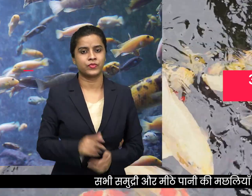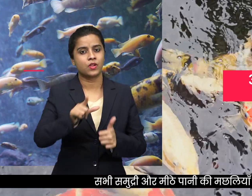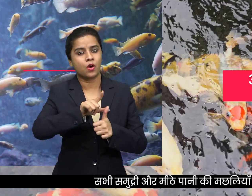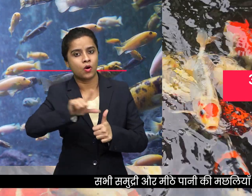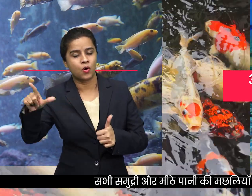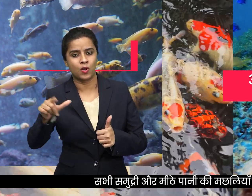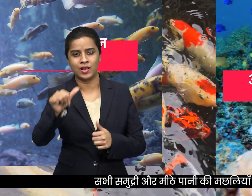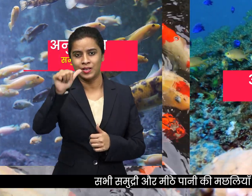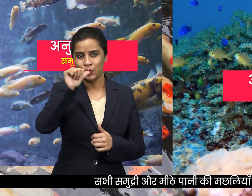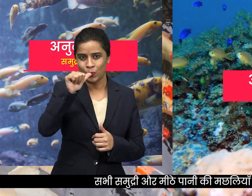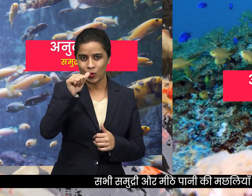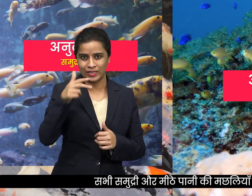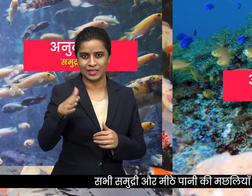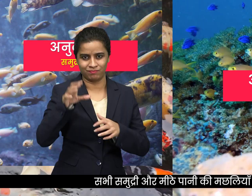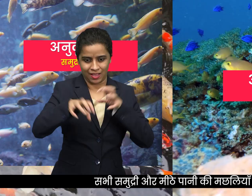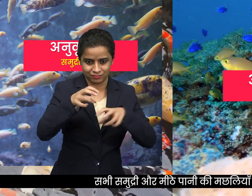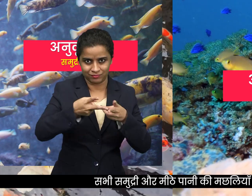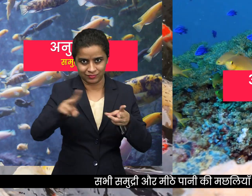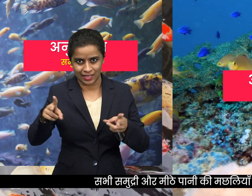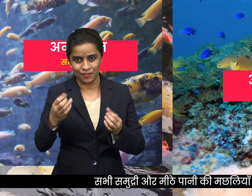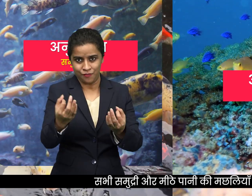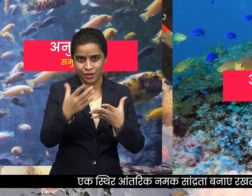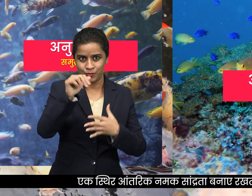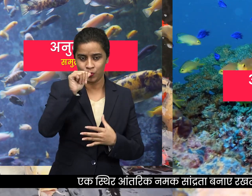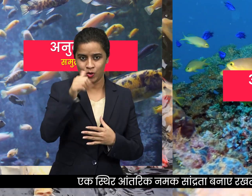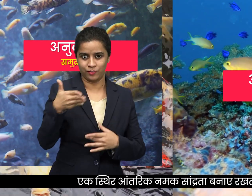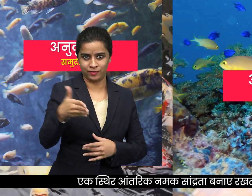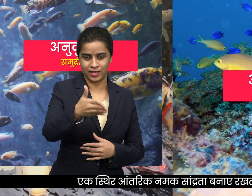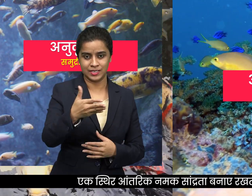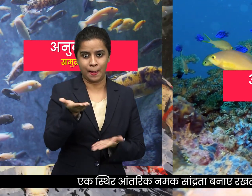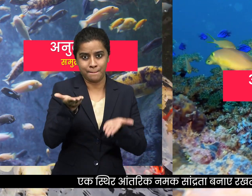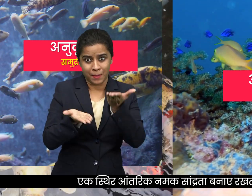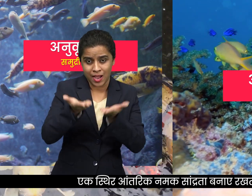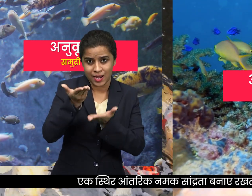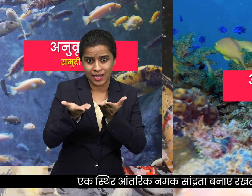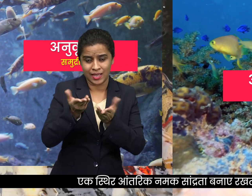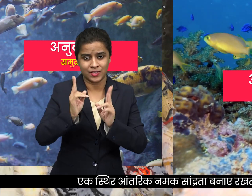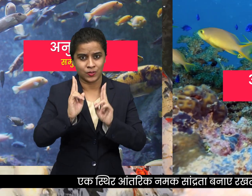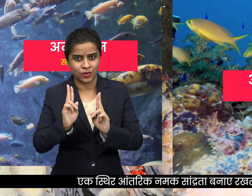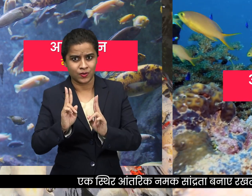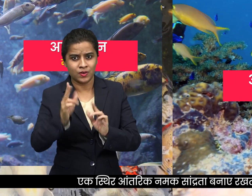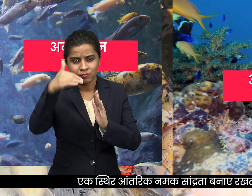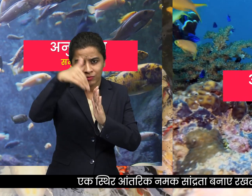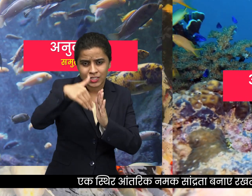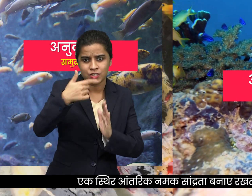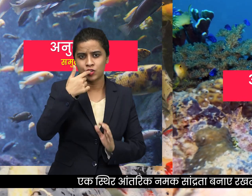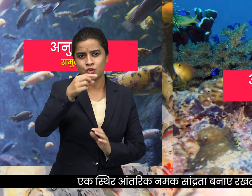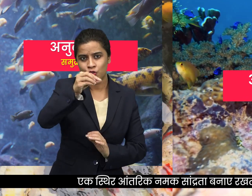सभी समुद्री और मीठे पानी की मछलियाँ एक स्थिर आंतरिक नमक सांद्रता बनाए रखती है,